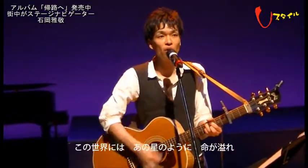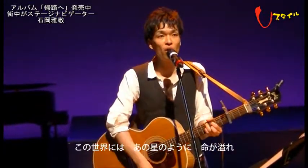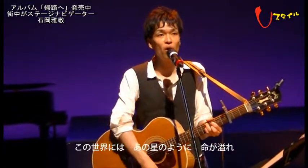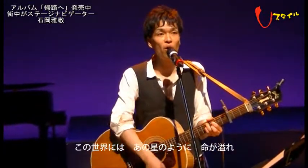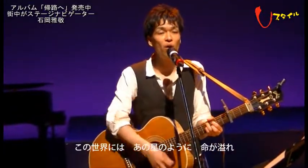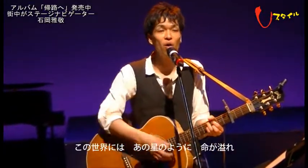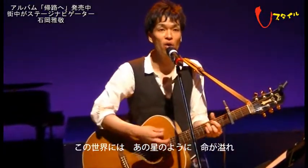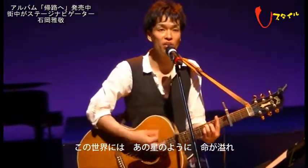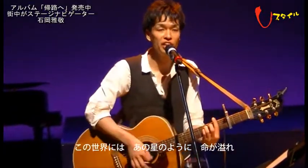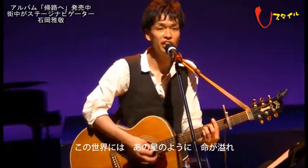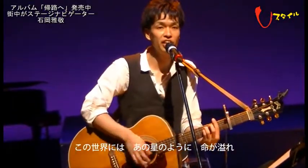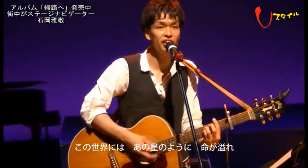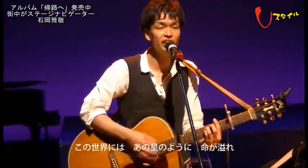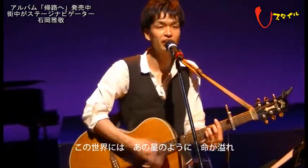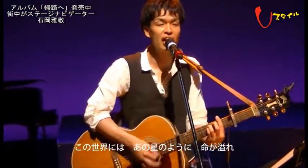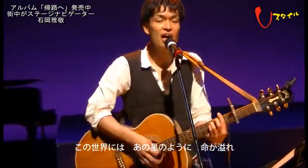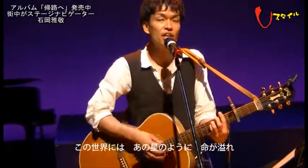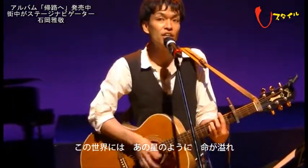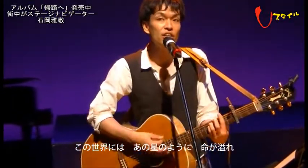noone